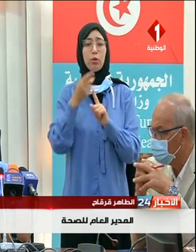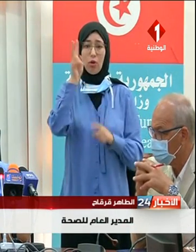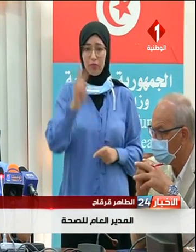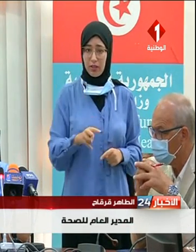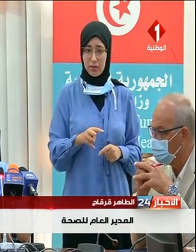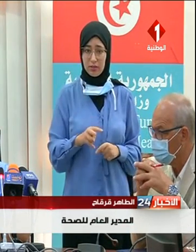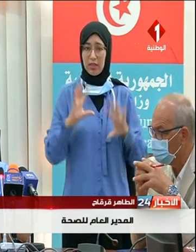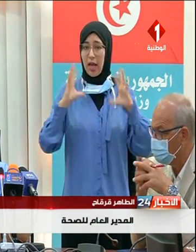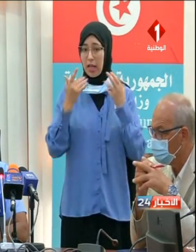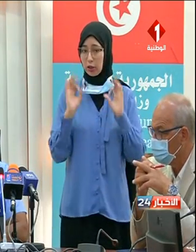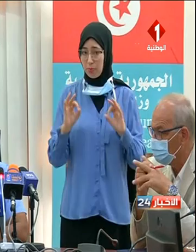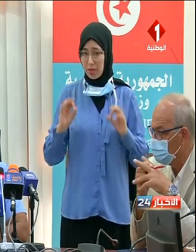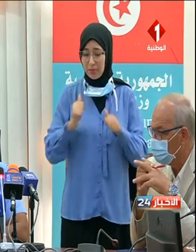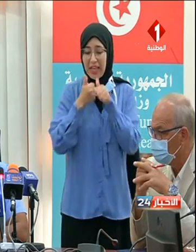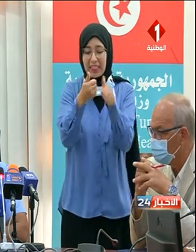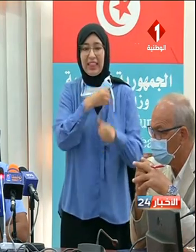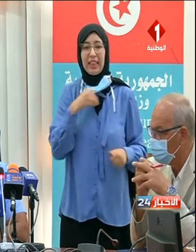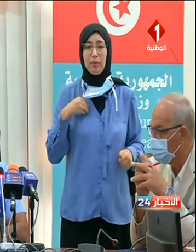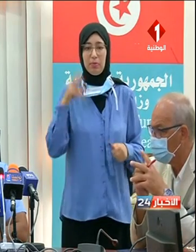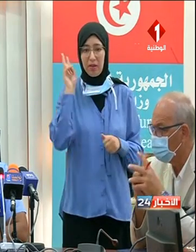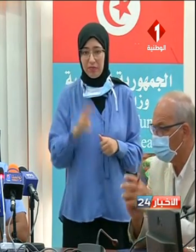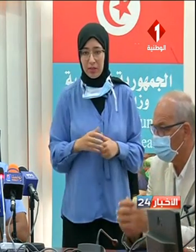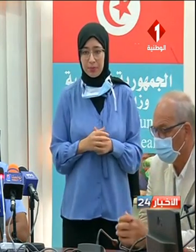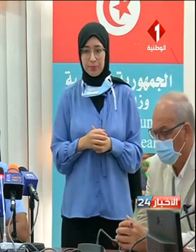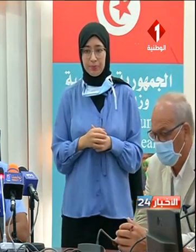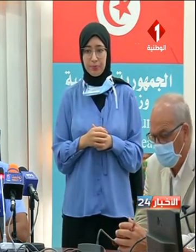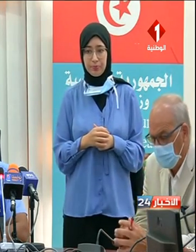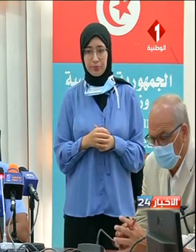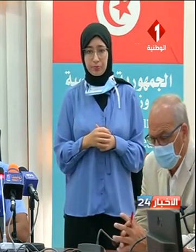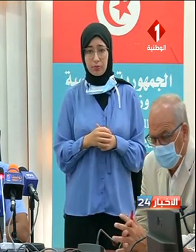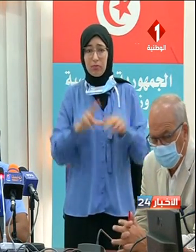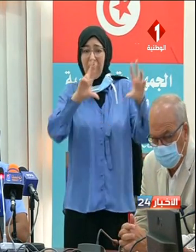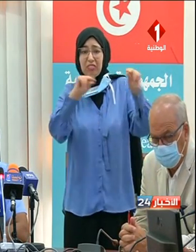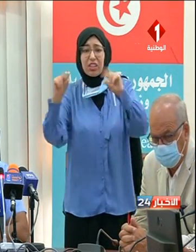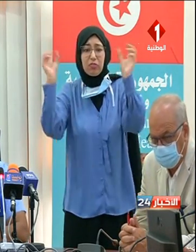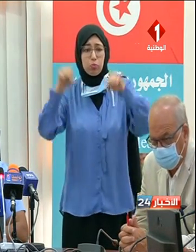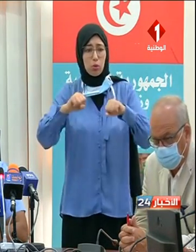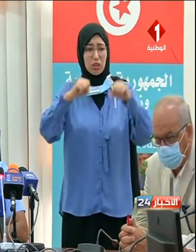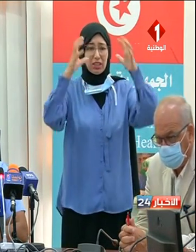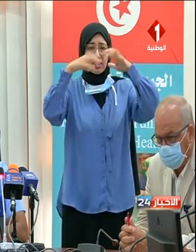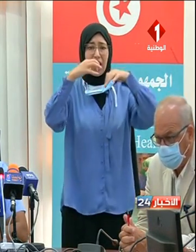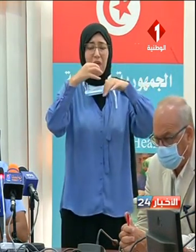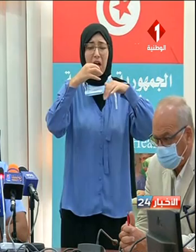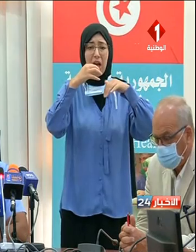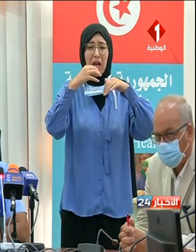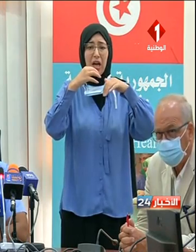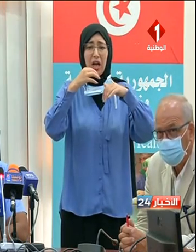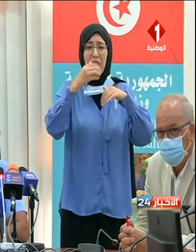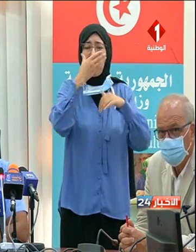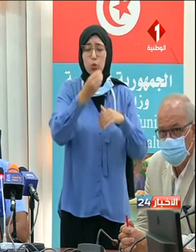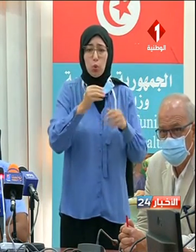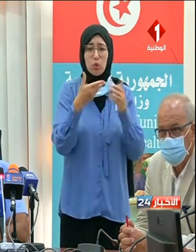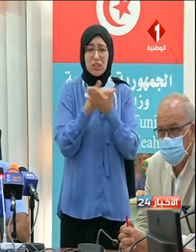على الطبيب كما قلنا راوا يمكن نفس الاعراض اللي جاي من كورونا من الغريب